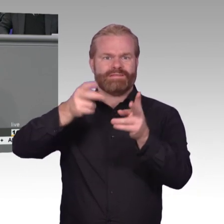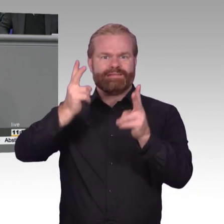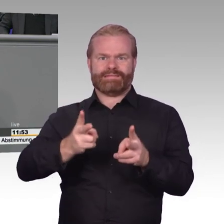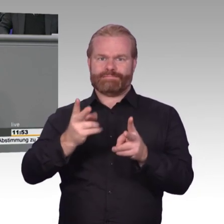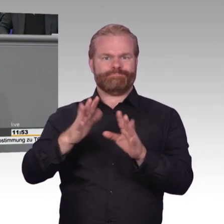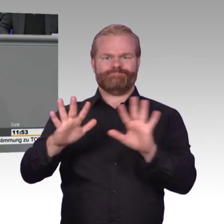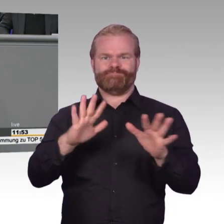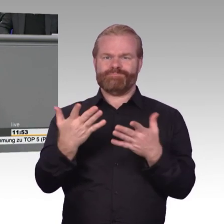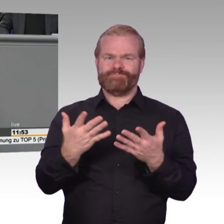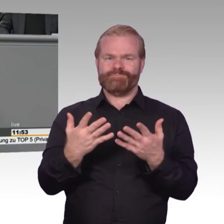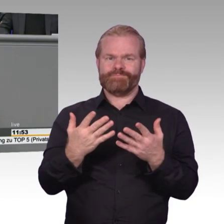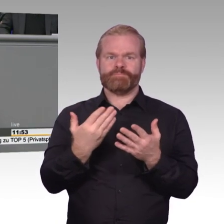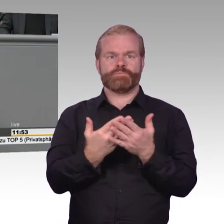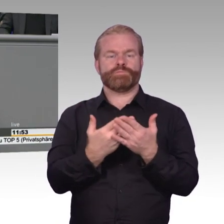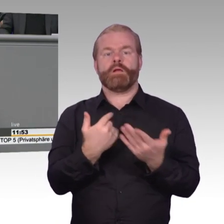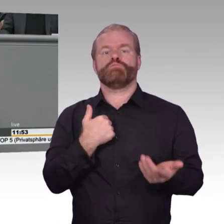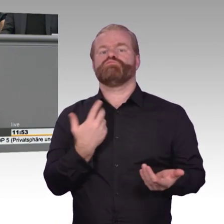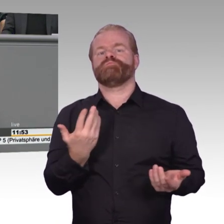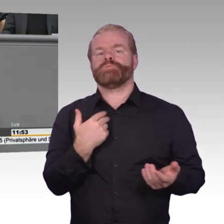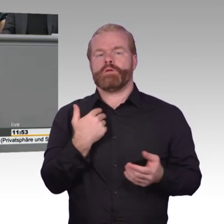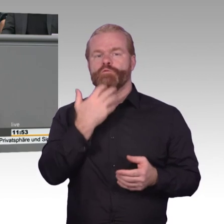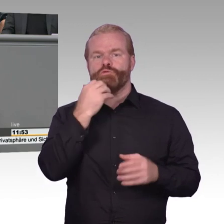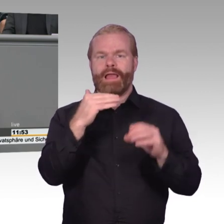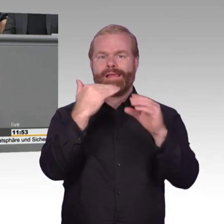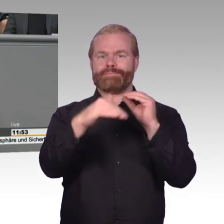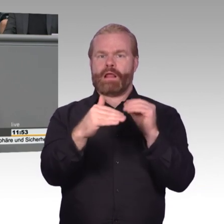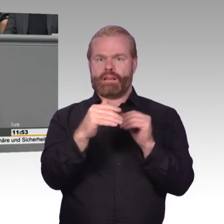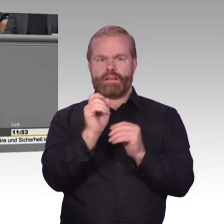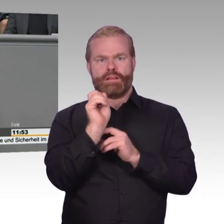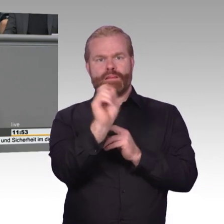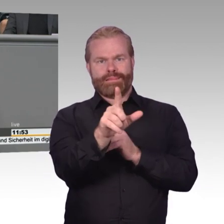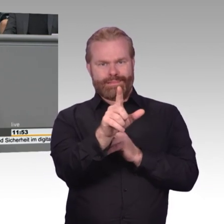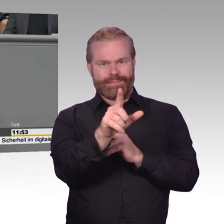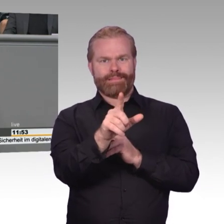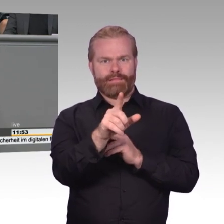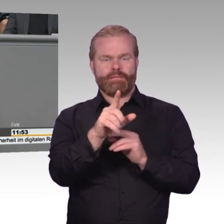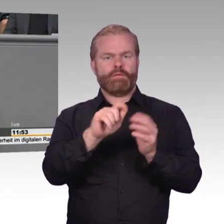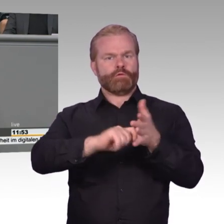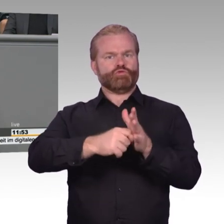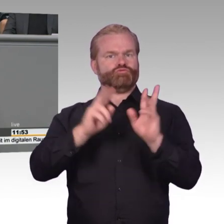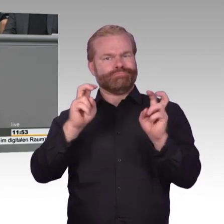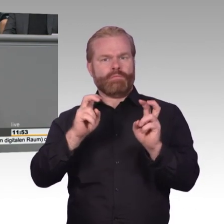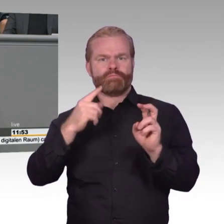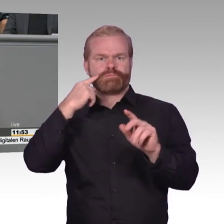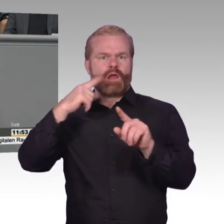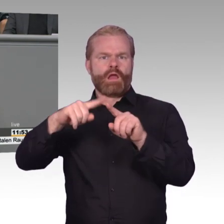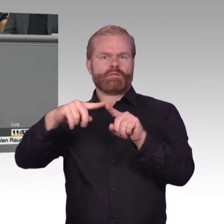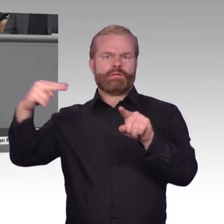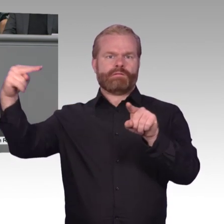Die Privacyverordnung in der Fassung des Europäischen Parlaments wäre da wahrlich ein großer Fortschritt. Sie definiert das Recht auf verschlüsselte Kommunikation und setzt